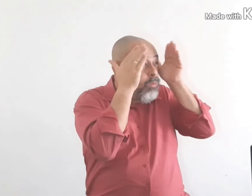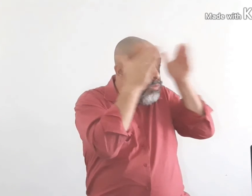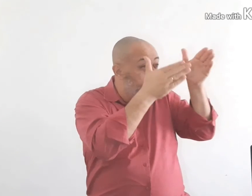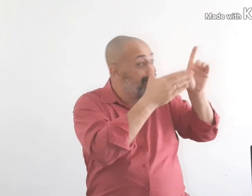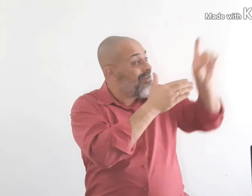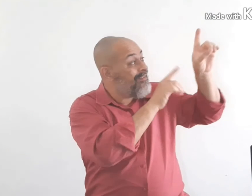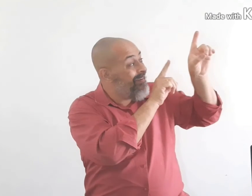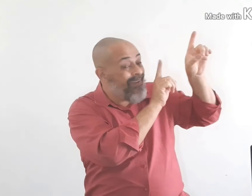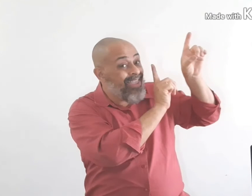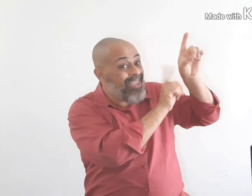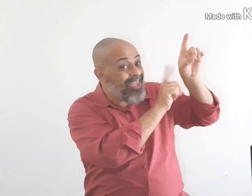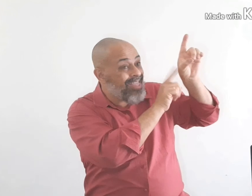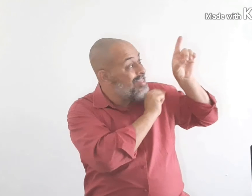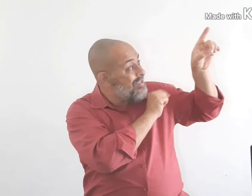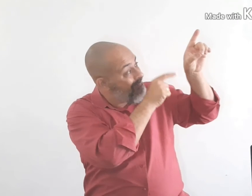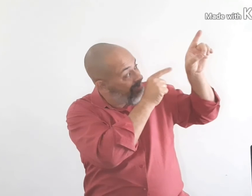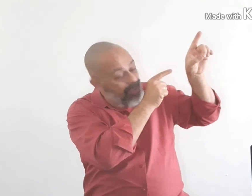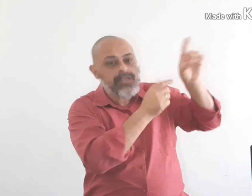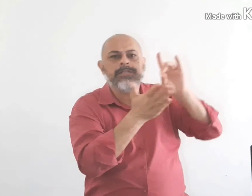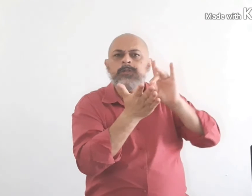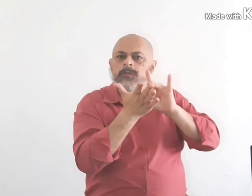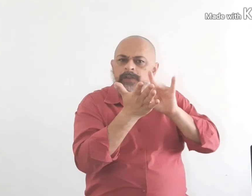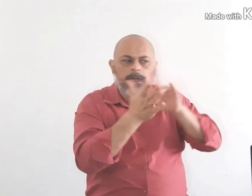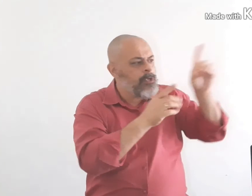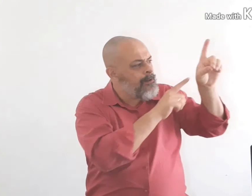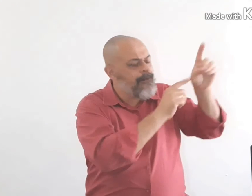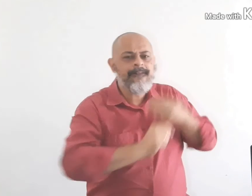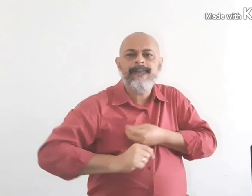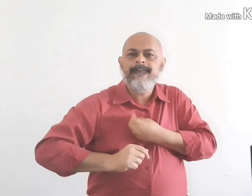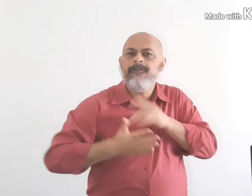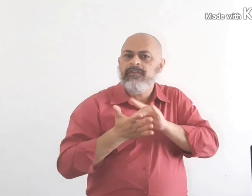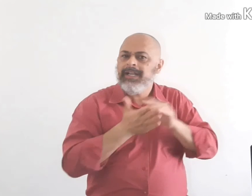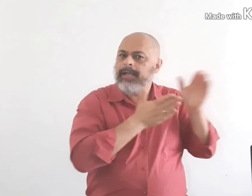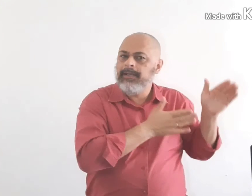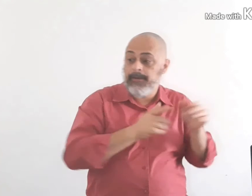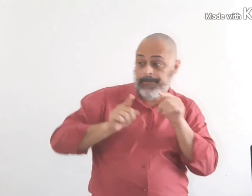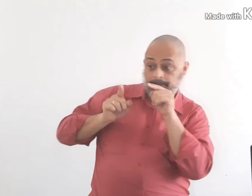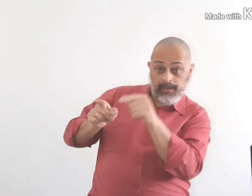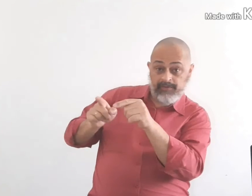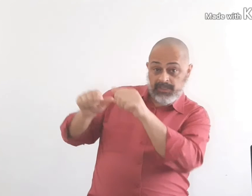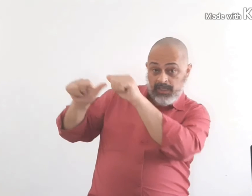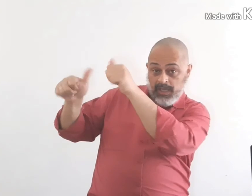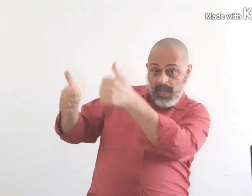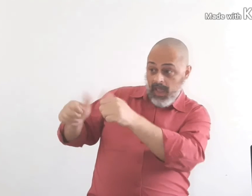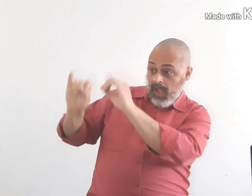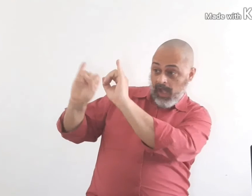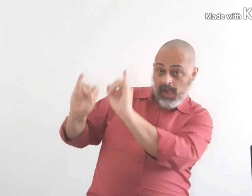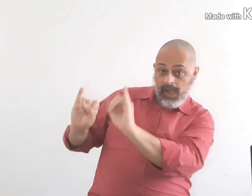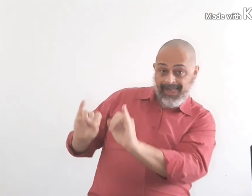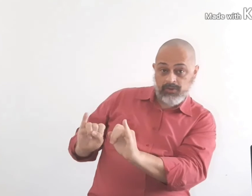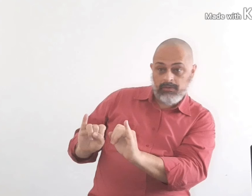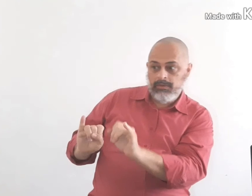e verdadeiro, Ele é o Deus ativo e o Deus verdadeiro. Ídolos nada são criações de mentes humanas, de